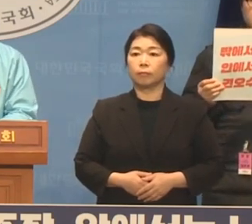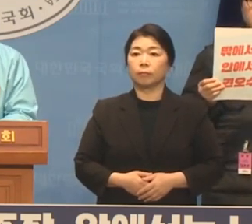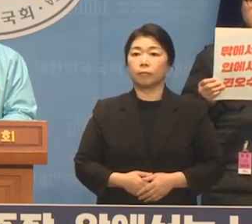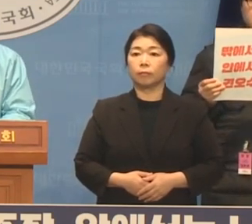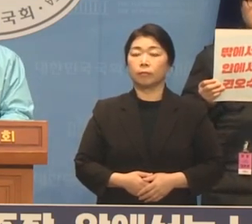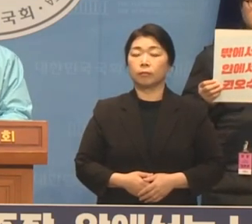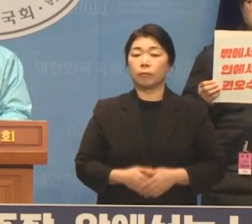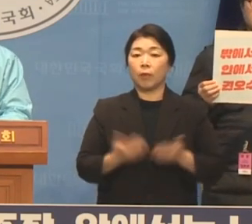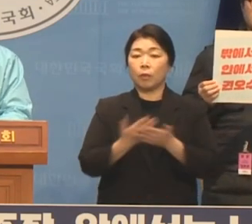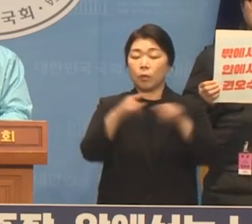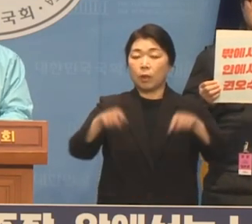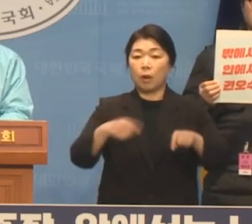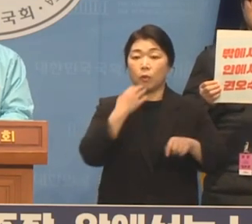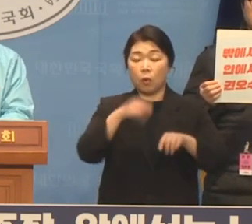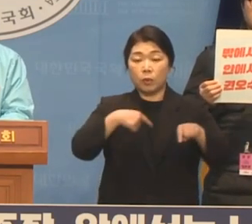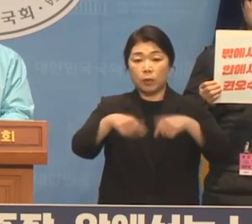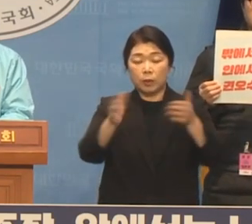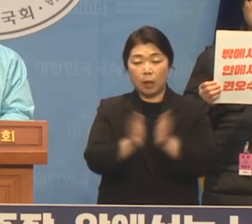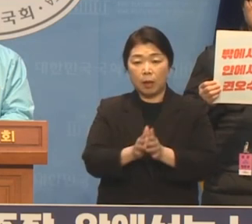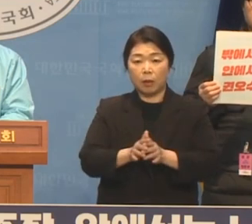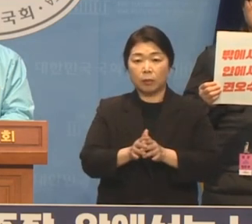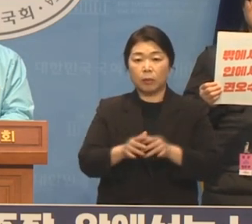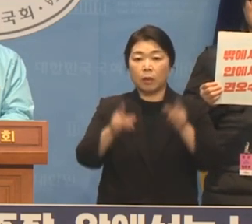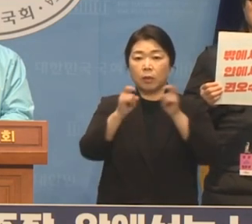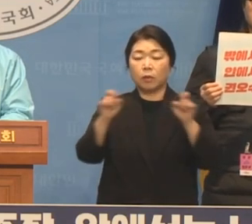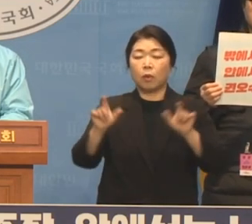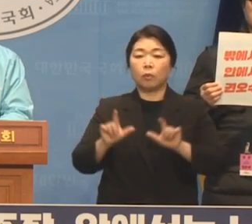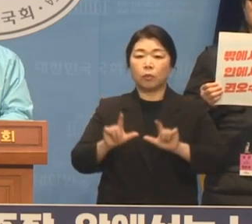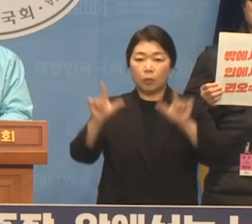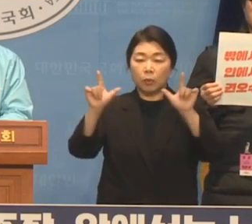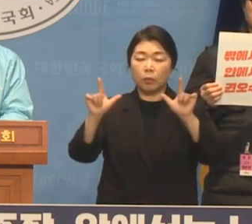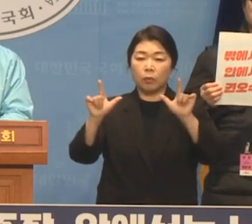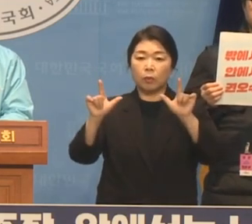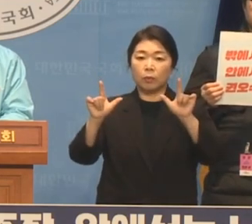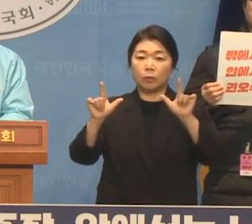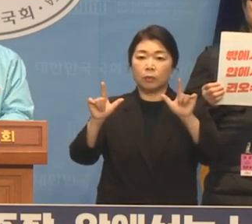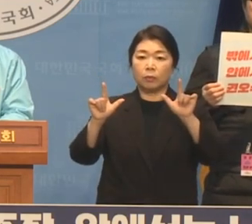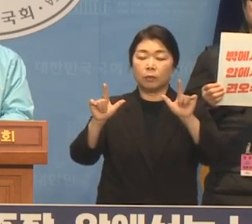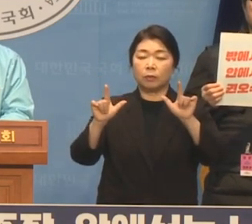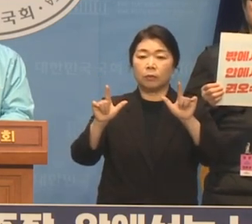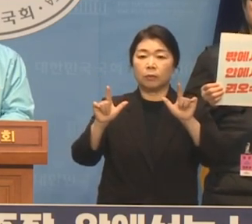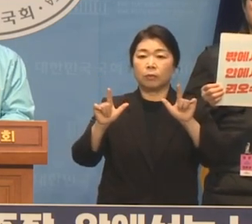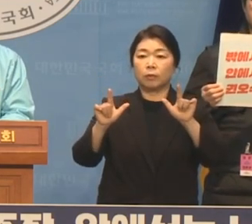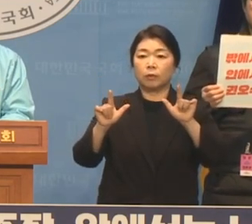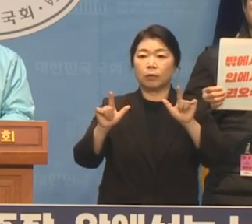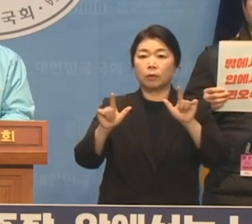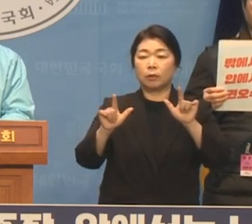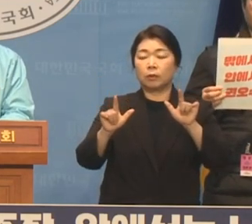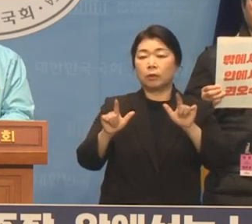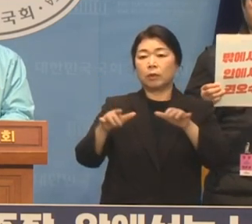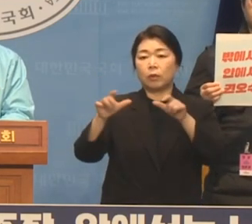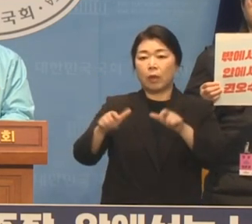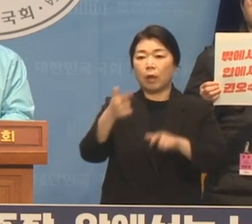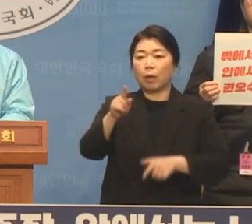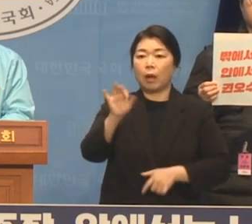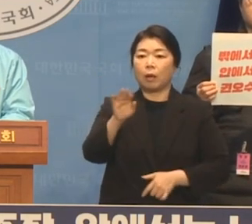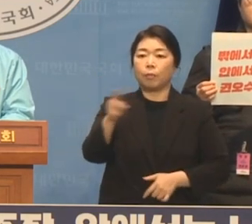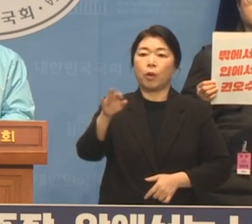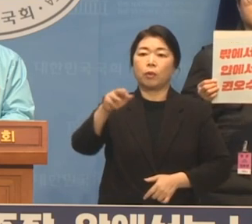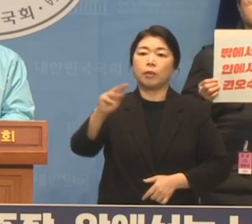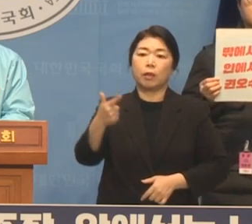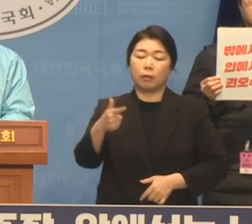예, 진보당 서울시당 성동광진구의원회 위원장 강병찬입니다. 저는 지역의